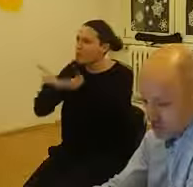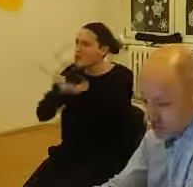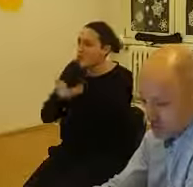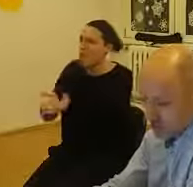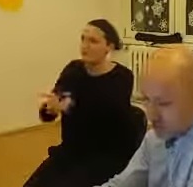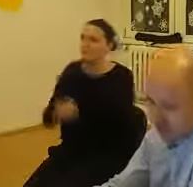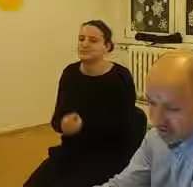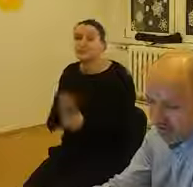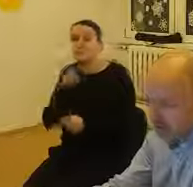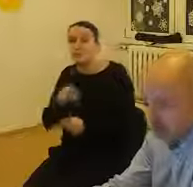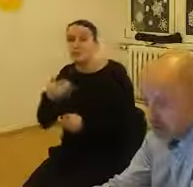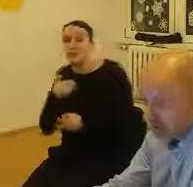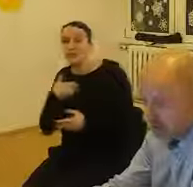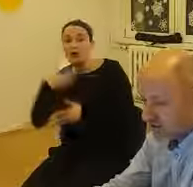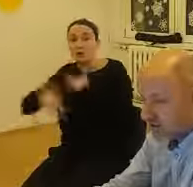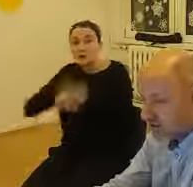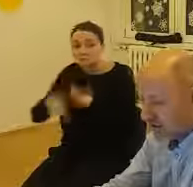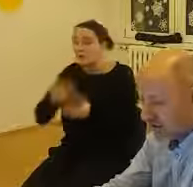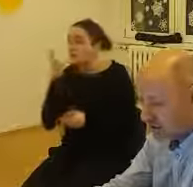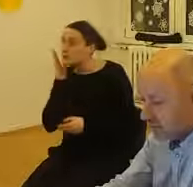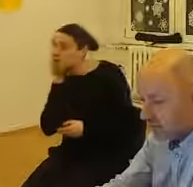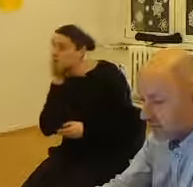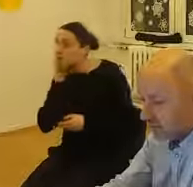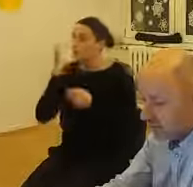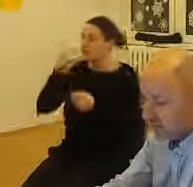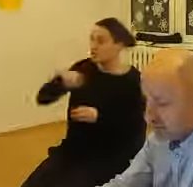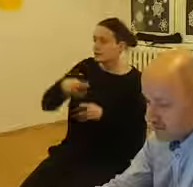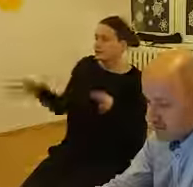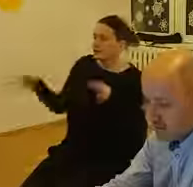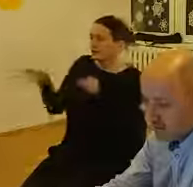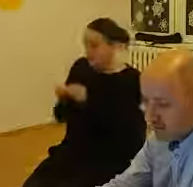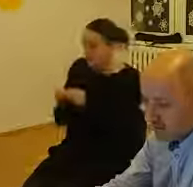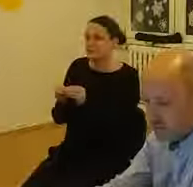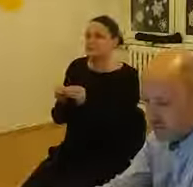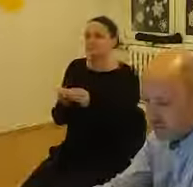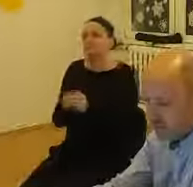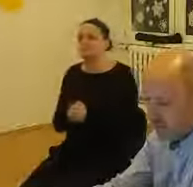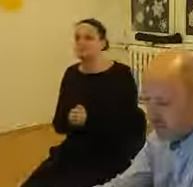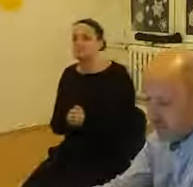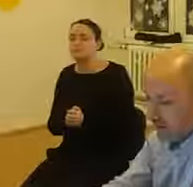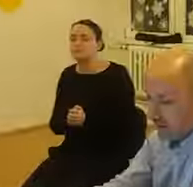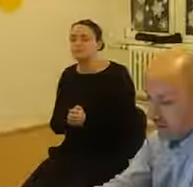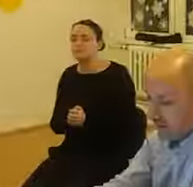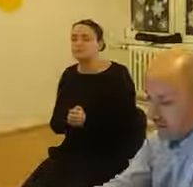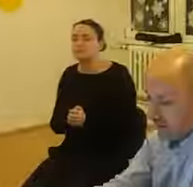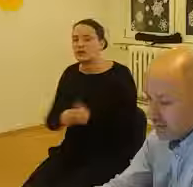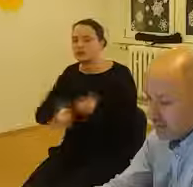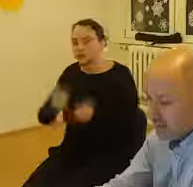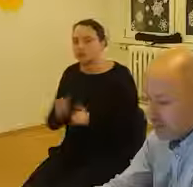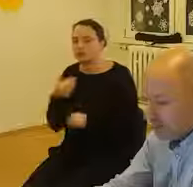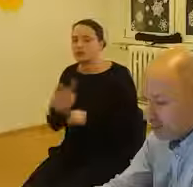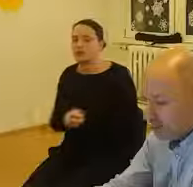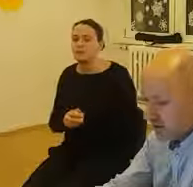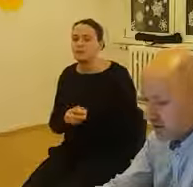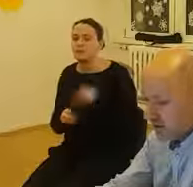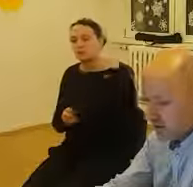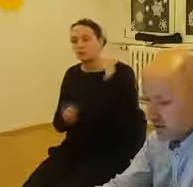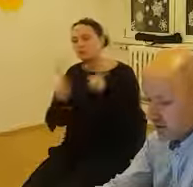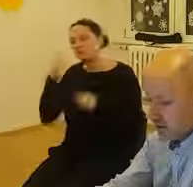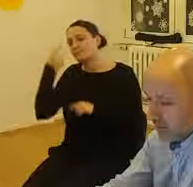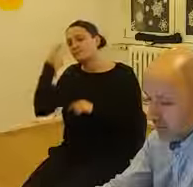taka drużyna mieszana, radni plus mieszkańcy dzielnicy. No i tu Kubeczek z jednego z festynów naszych. A to